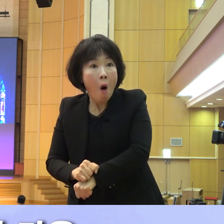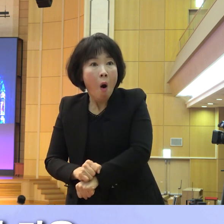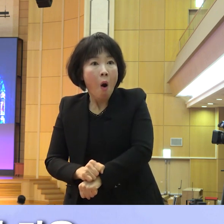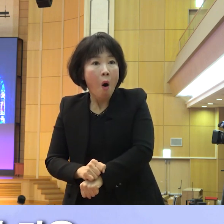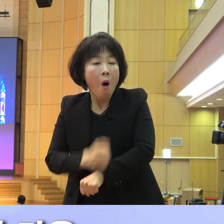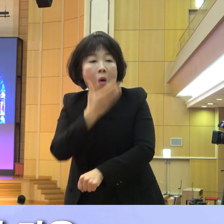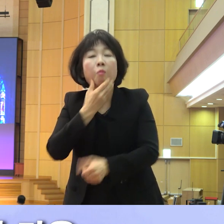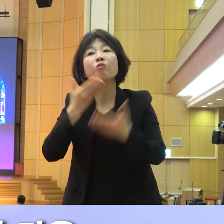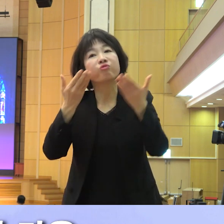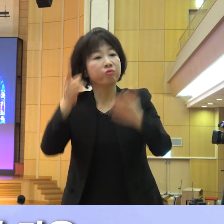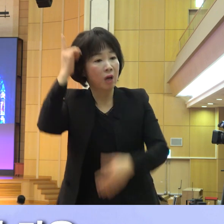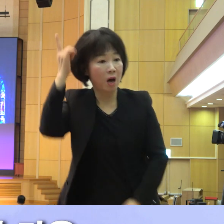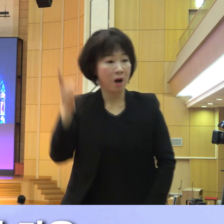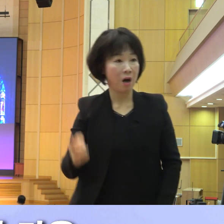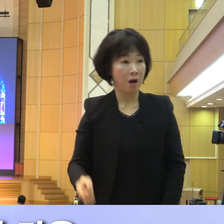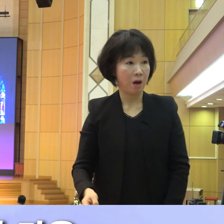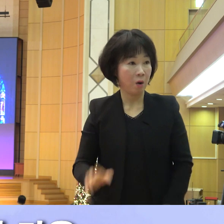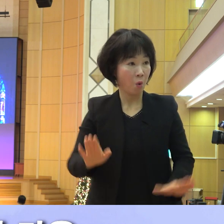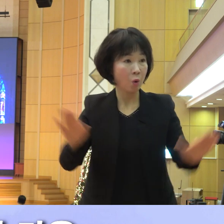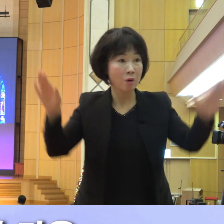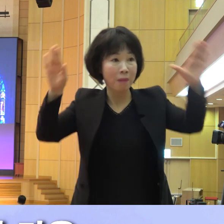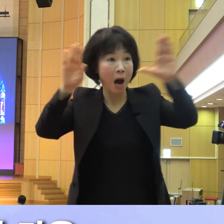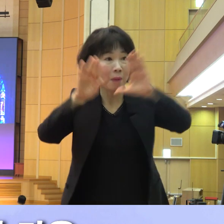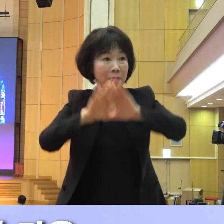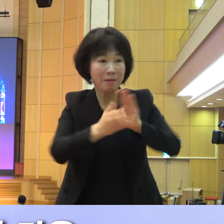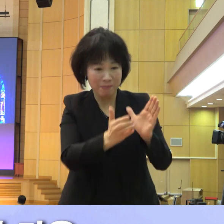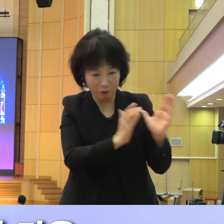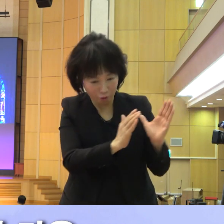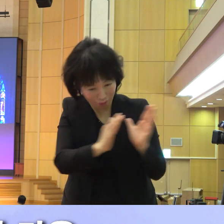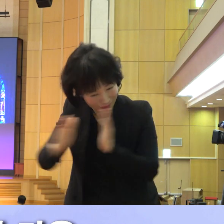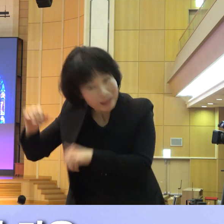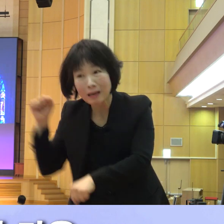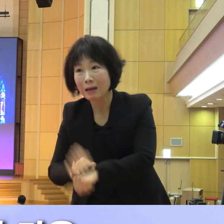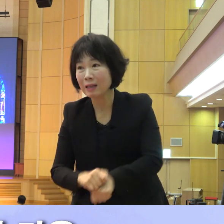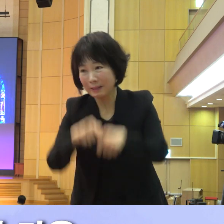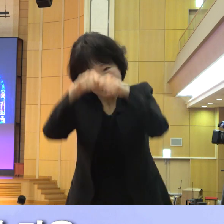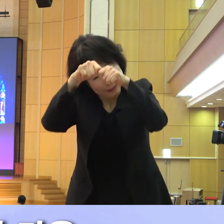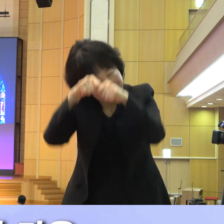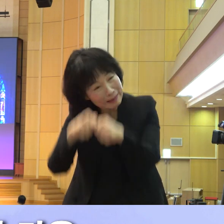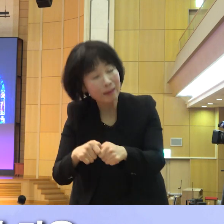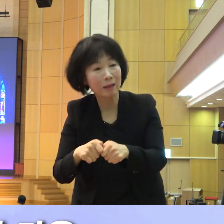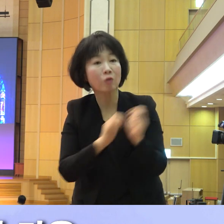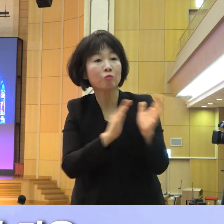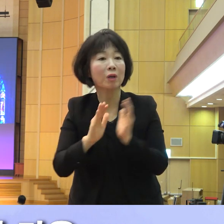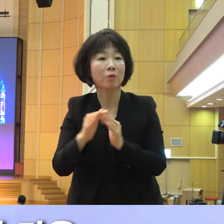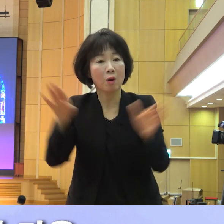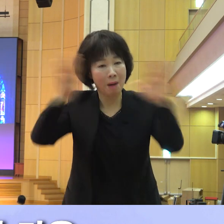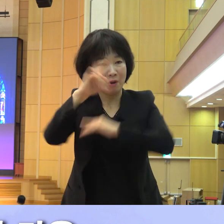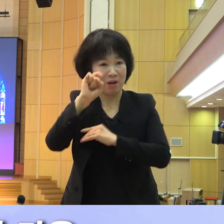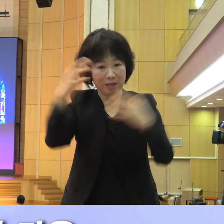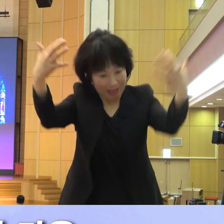뭐 하겠어요? 좋은 옷 입고 잘 준비해서 나와주시면 고맙겠습니다.